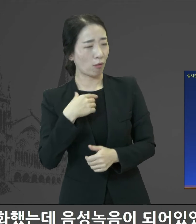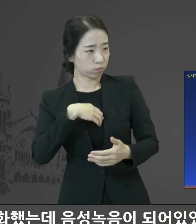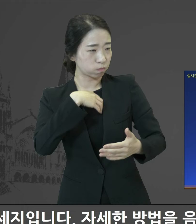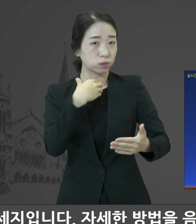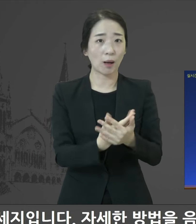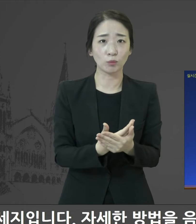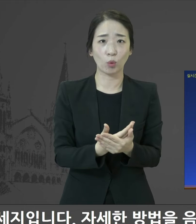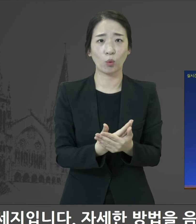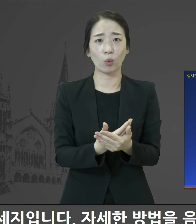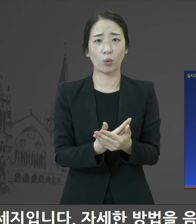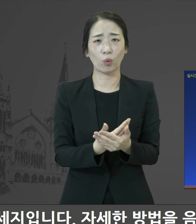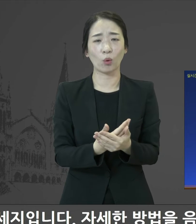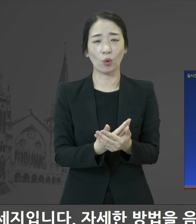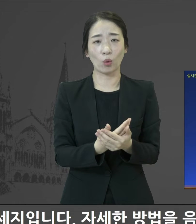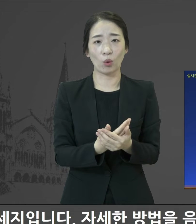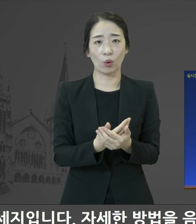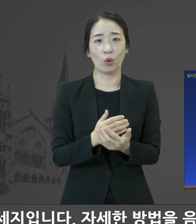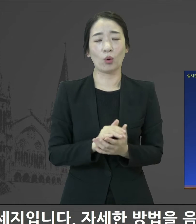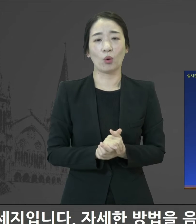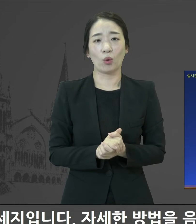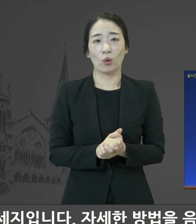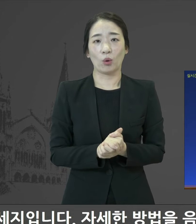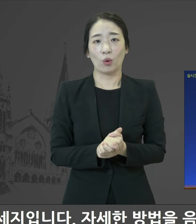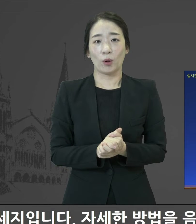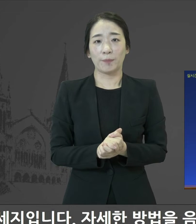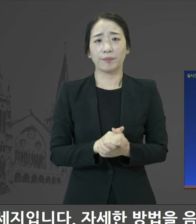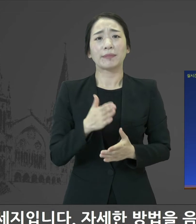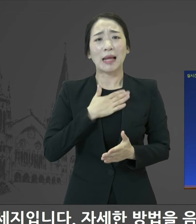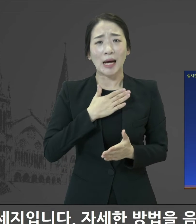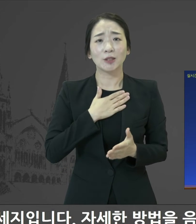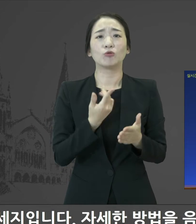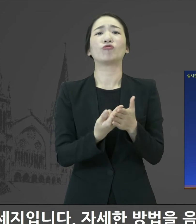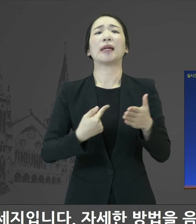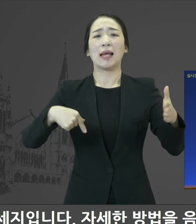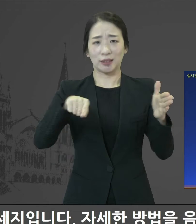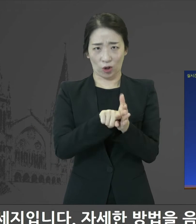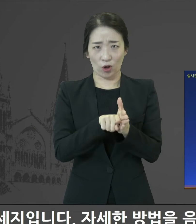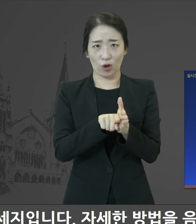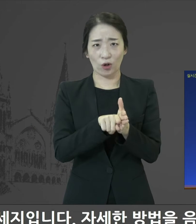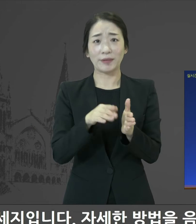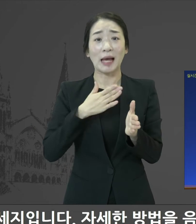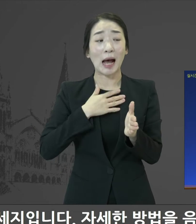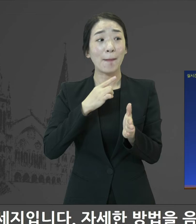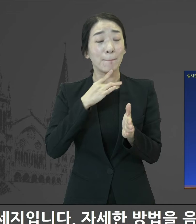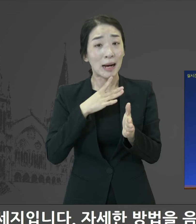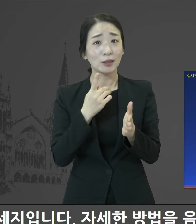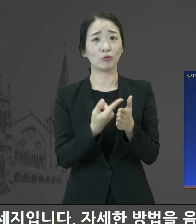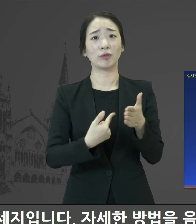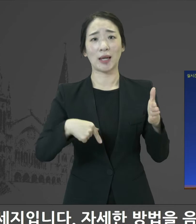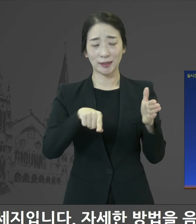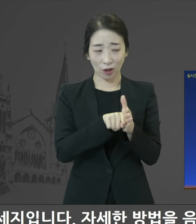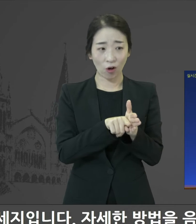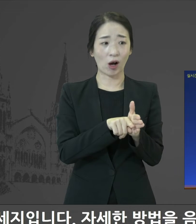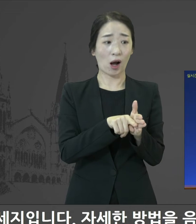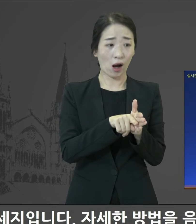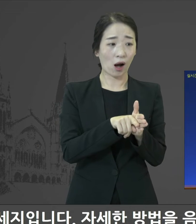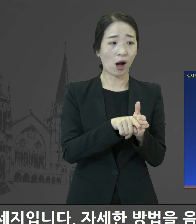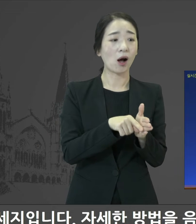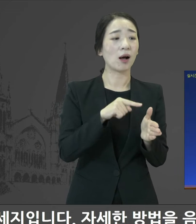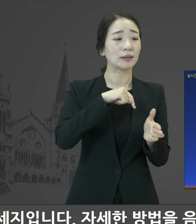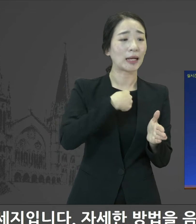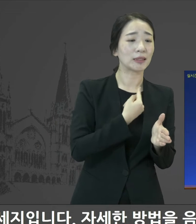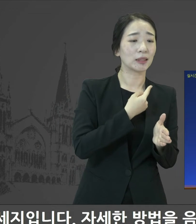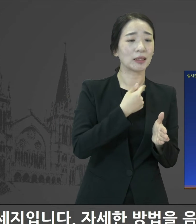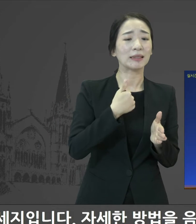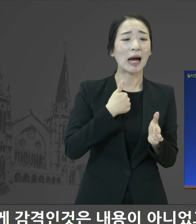것은 내용이 아니었습니다. 그렇게 해주신 것이죠. 기쁘게 자원해서